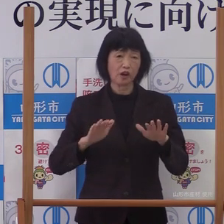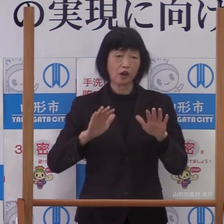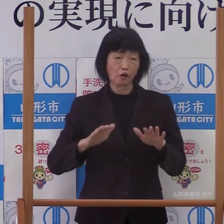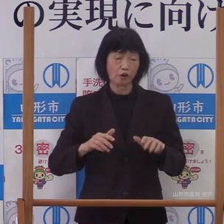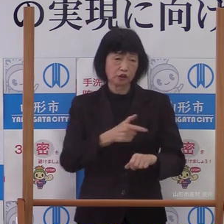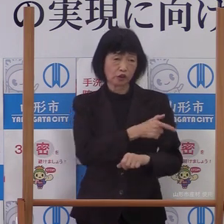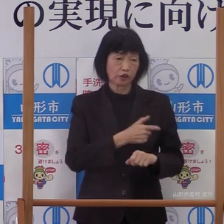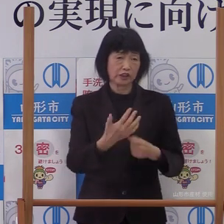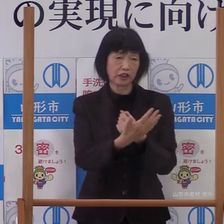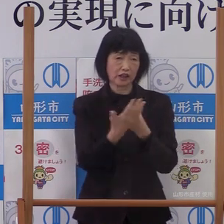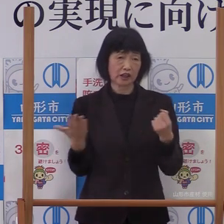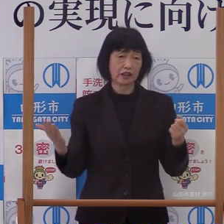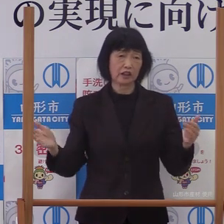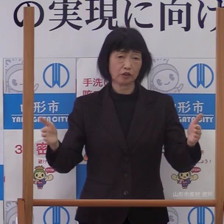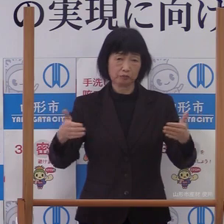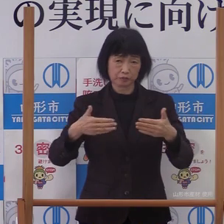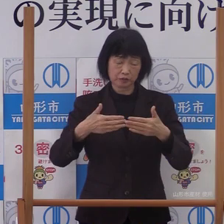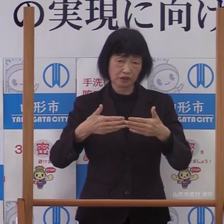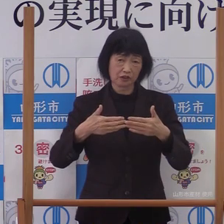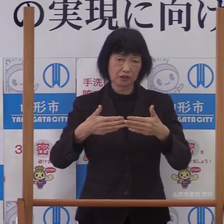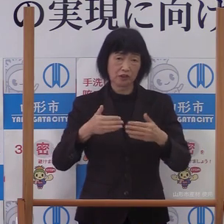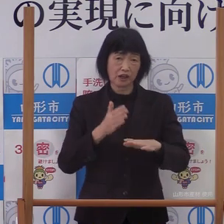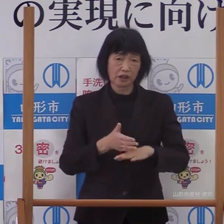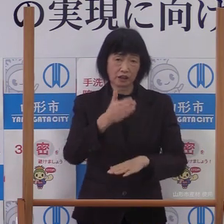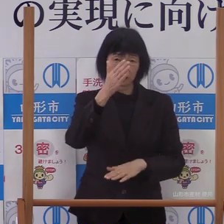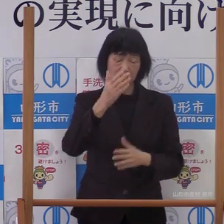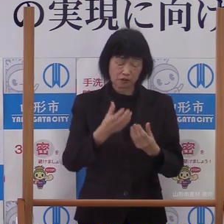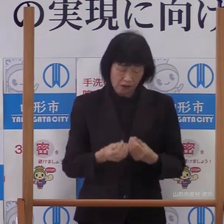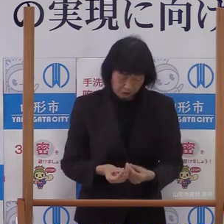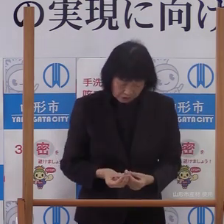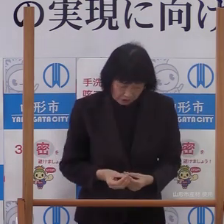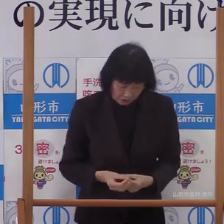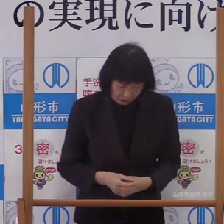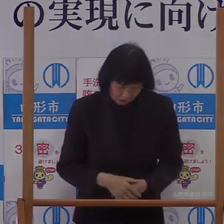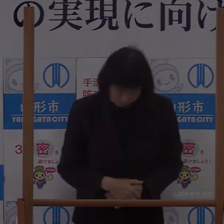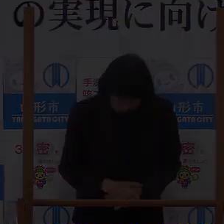日の記者会見を閉じさせていただきます。ありがとうございました。 ありがとうございました。